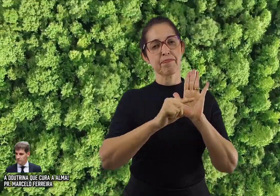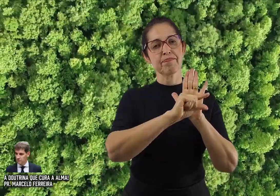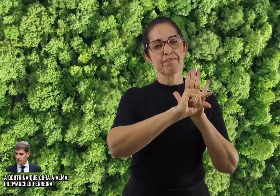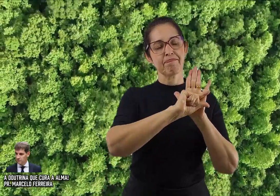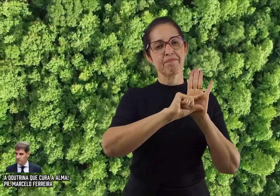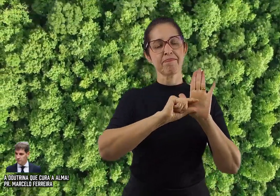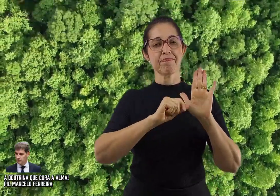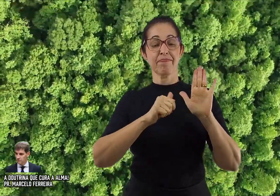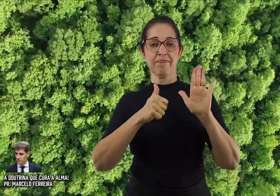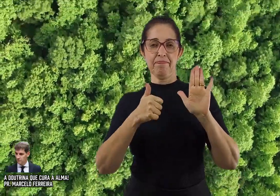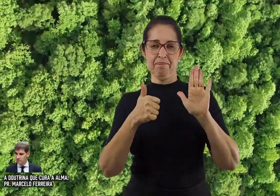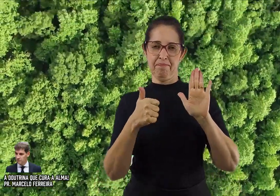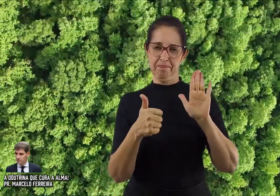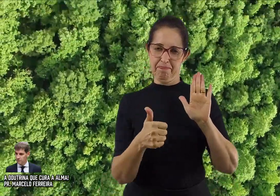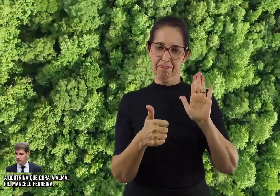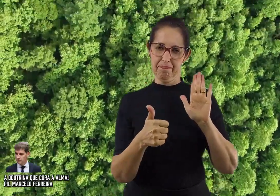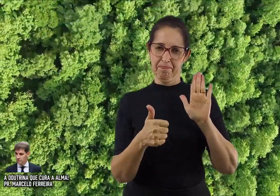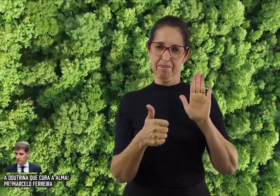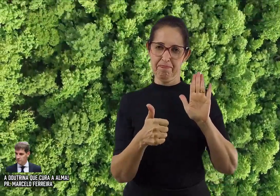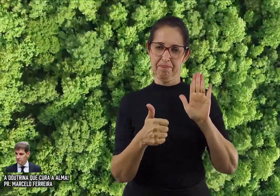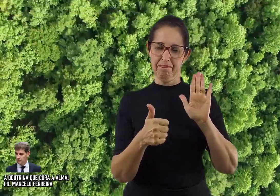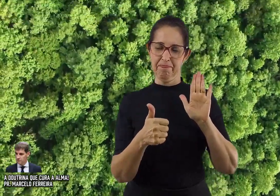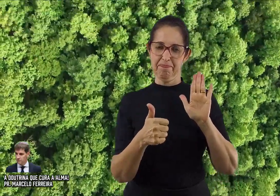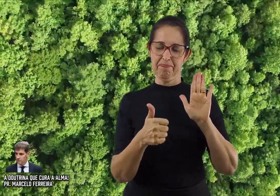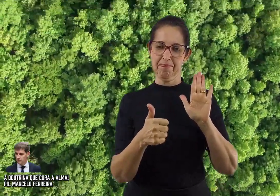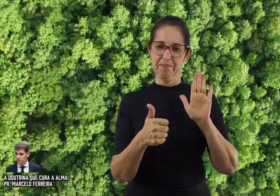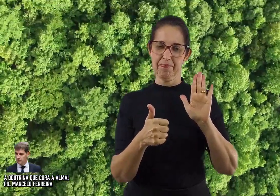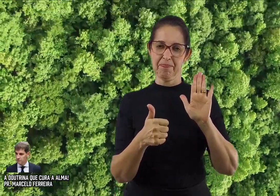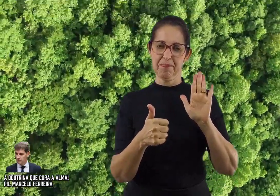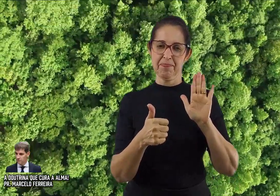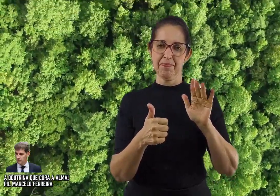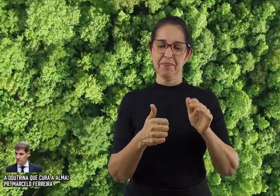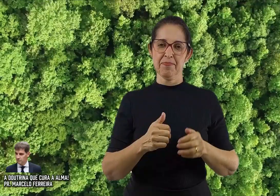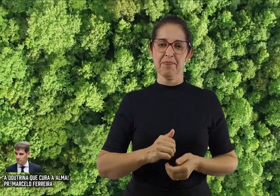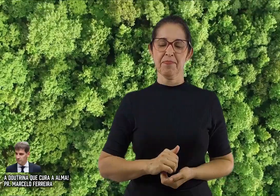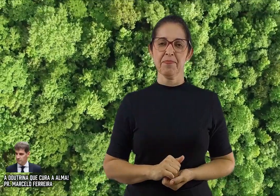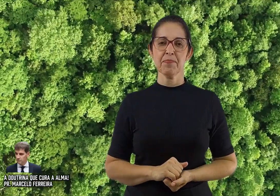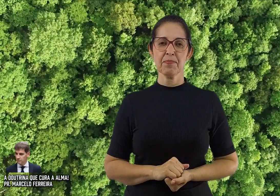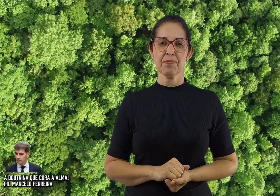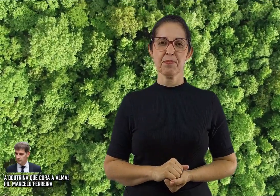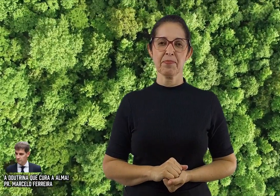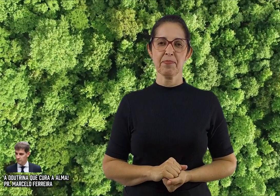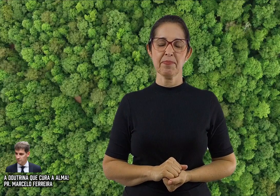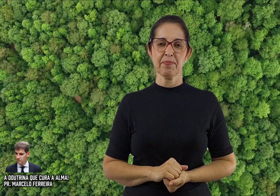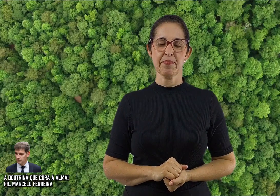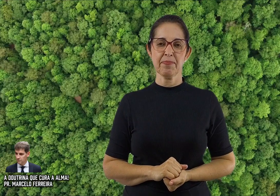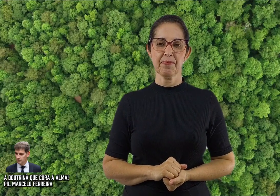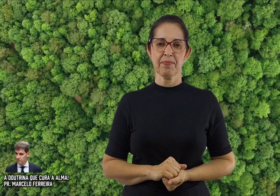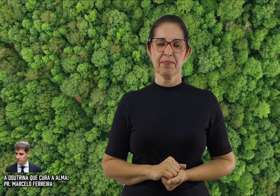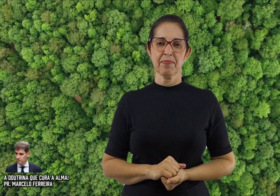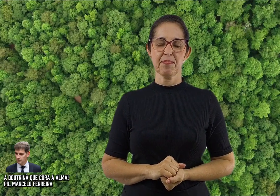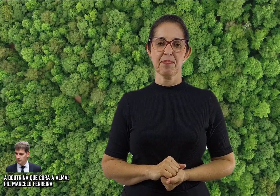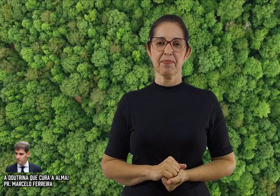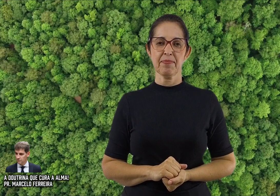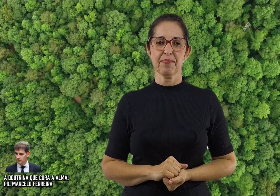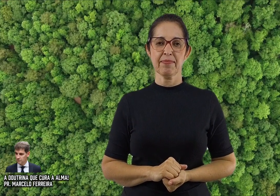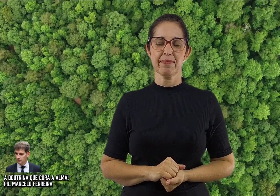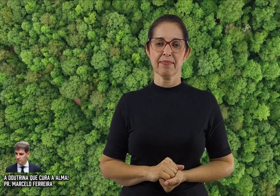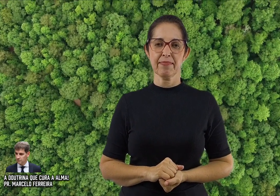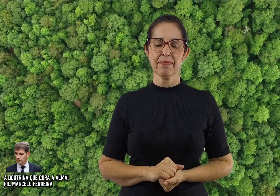Tito, capítulo 2, Versículo